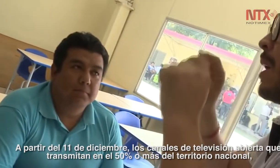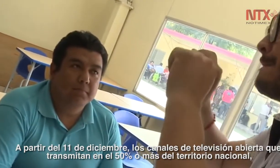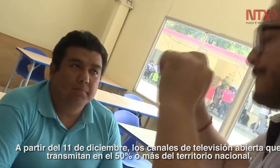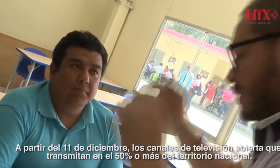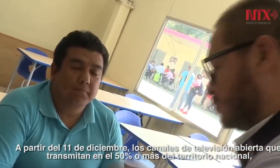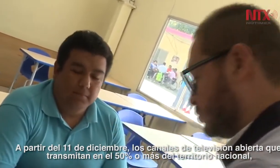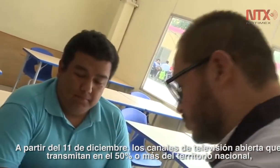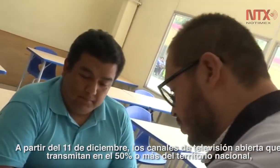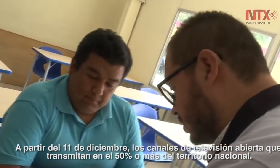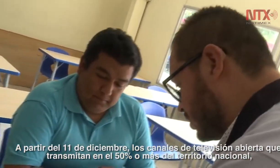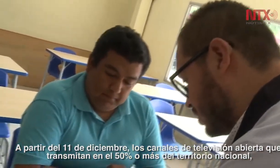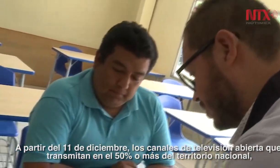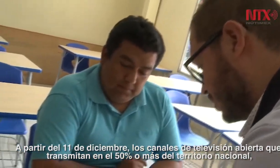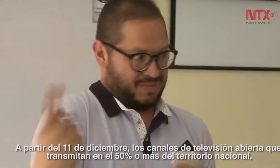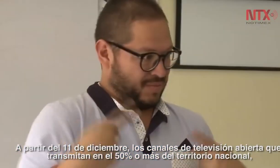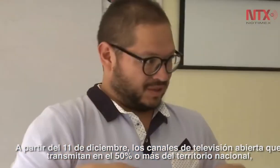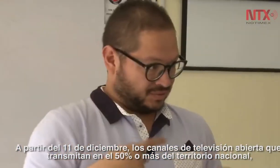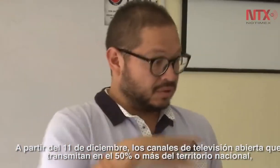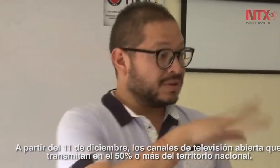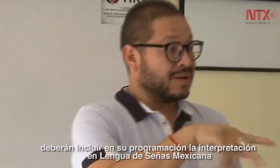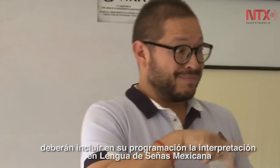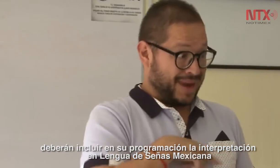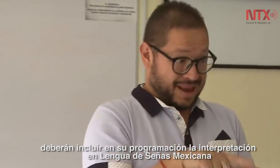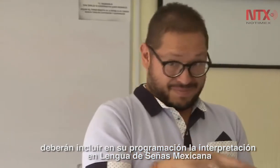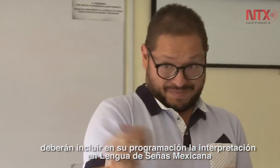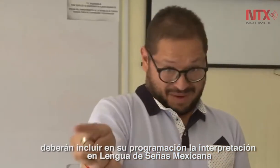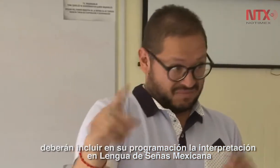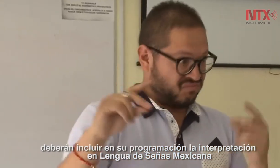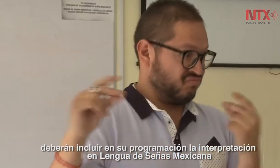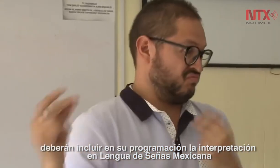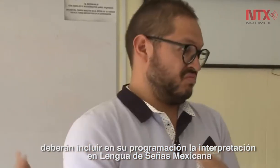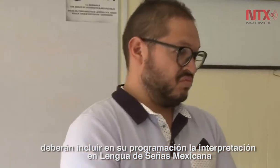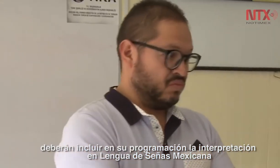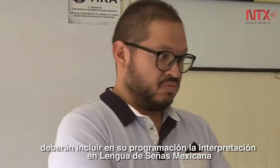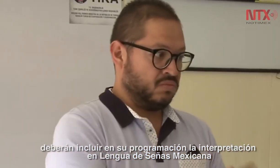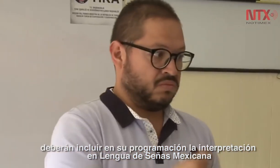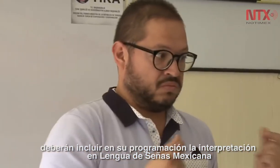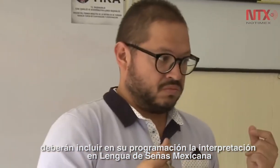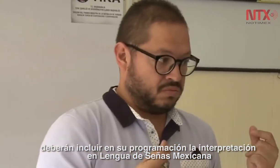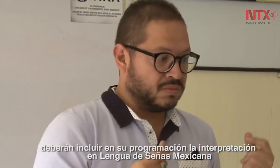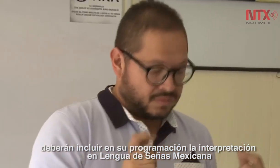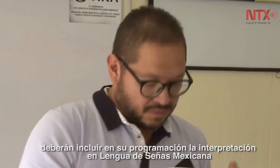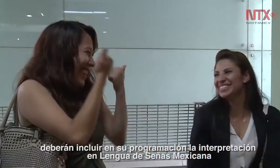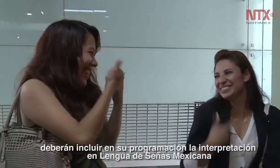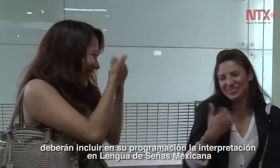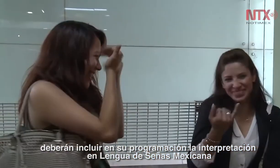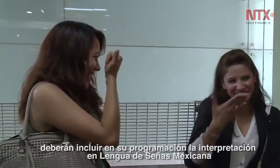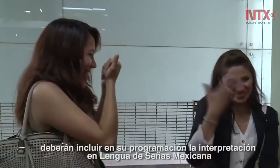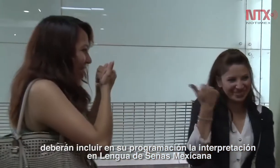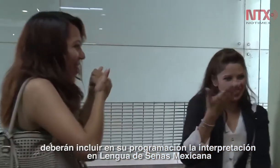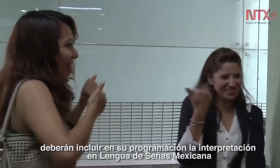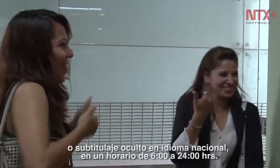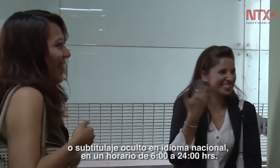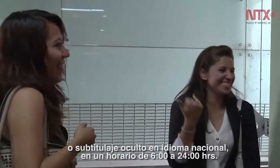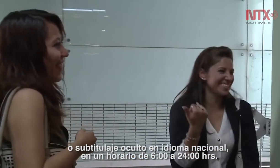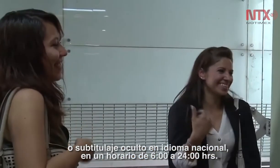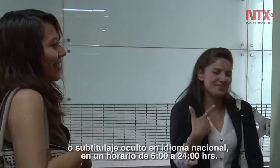50% o más del territorio nacional deberán incluir en su programación la interpretación en lengua de señas mexicana o subtitulaje